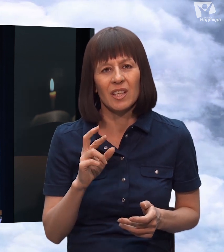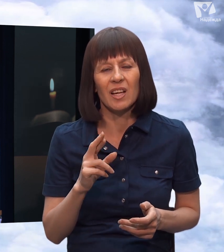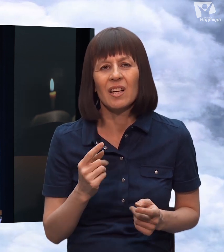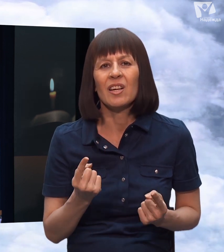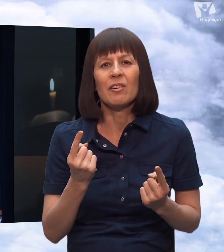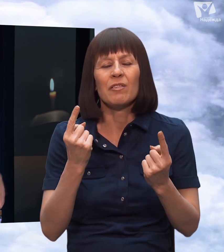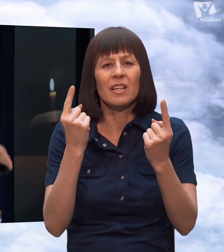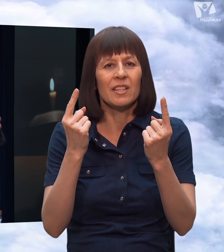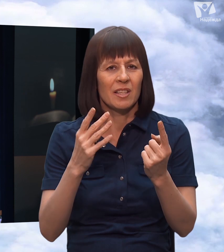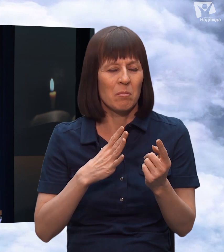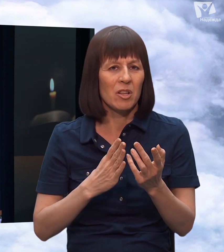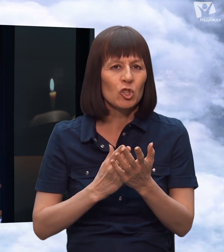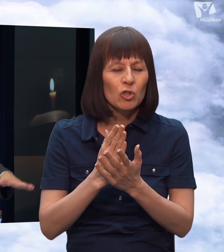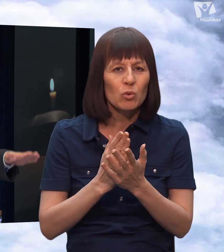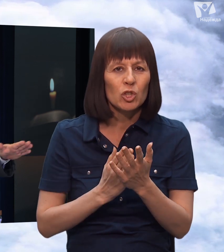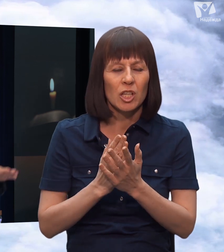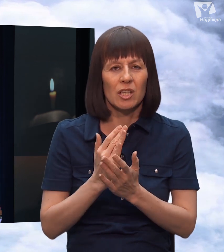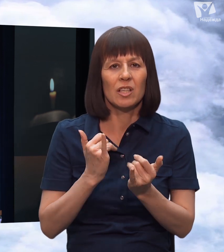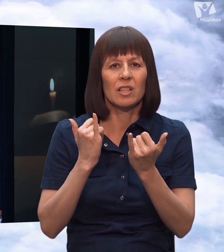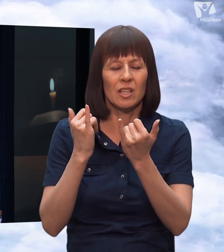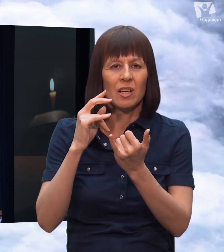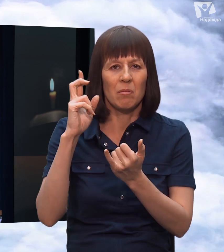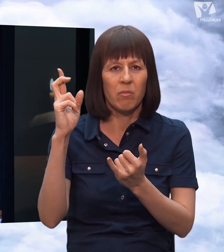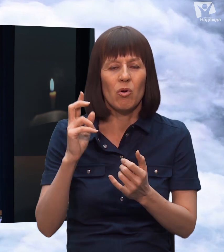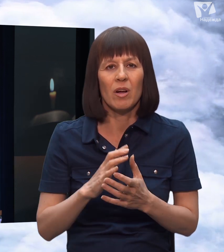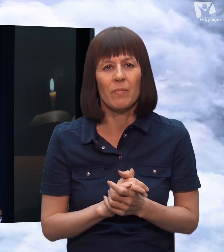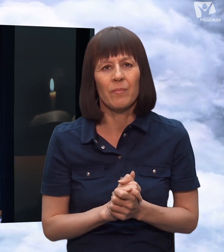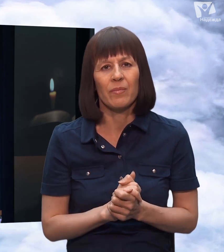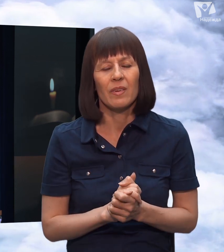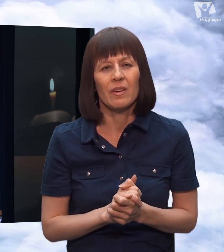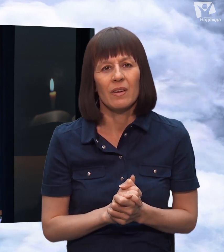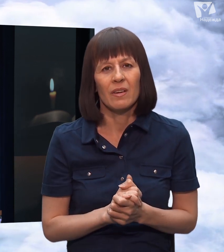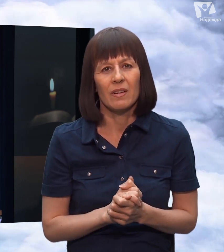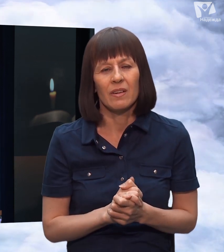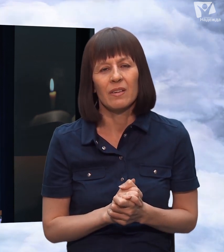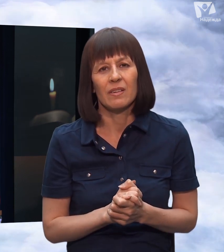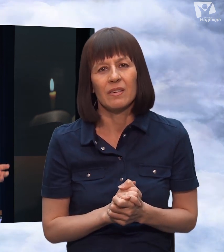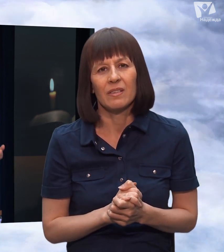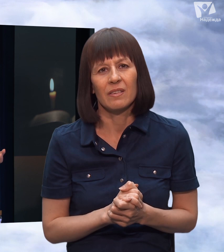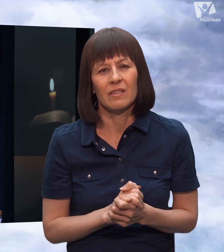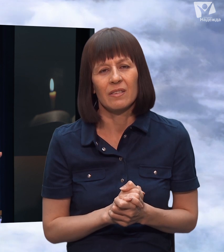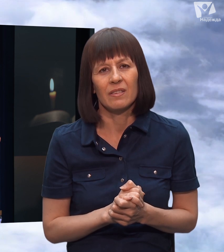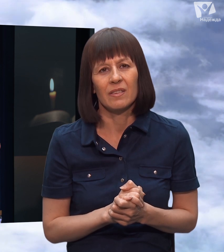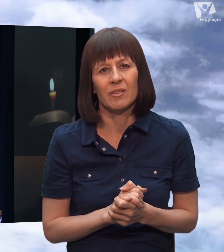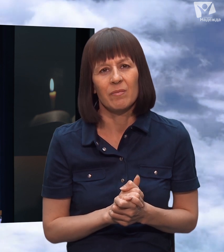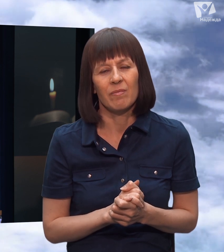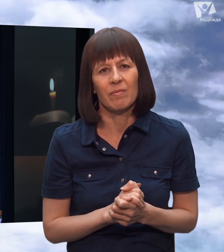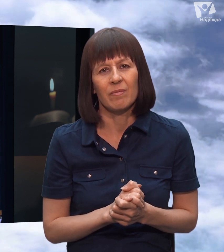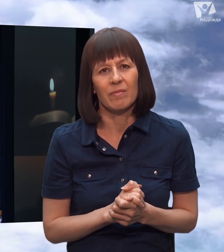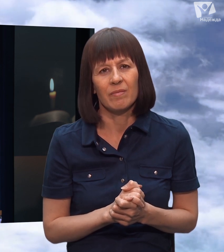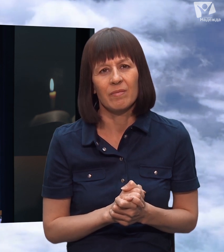между тем что стерты культы и восстановлена бога поклонения может быть большое